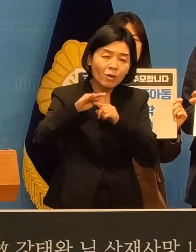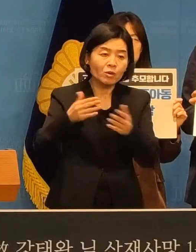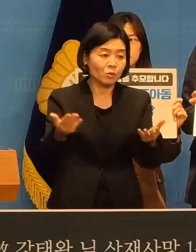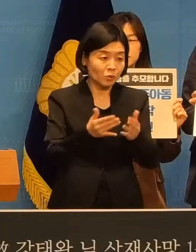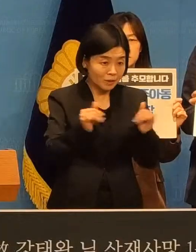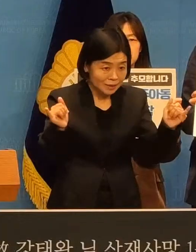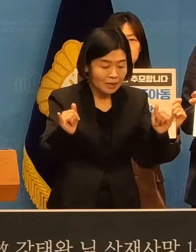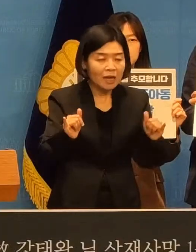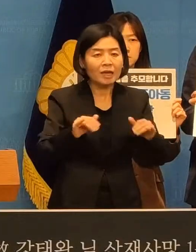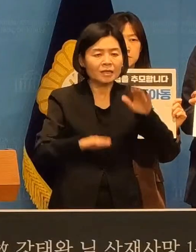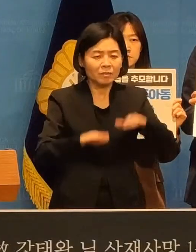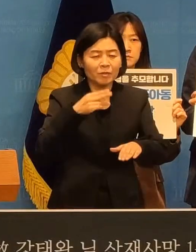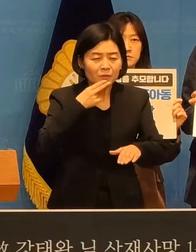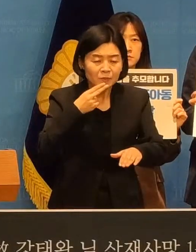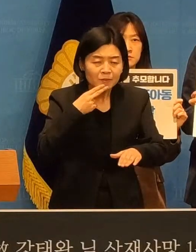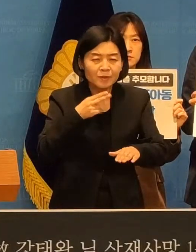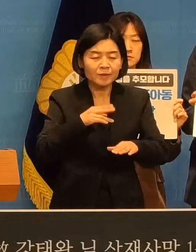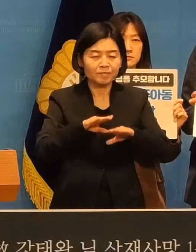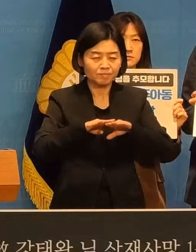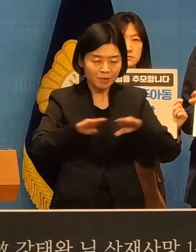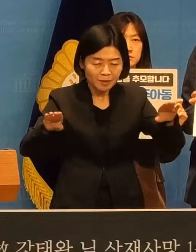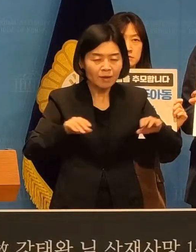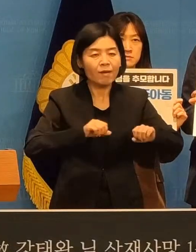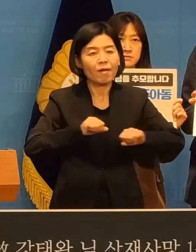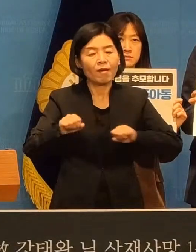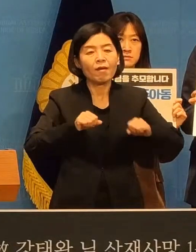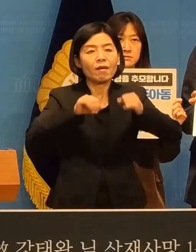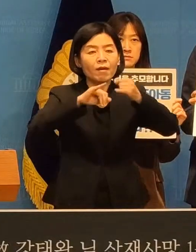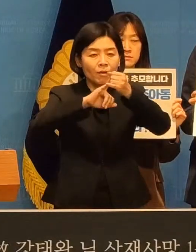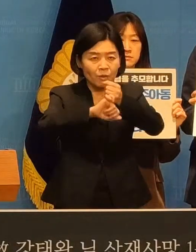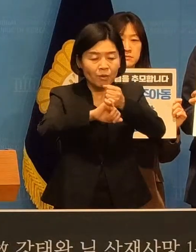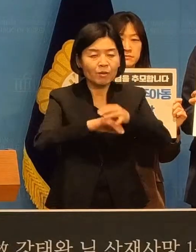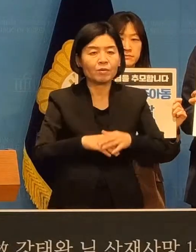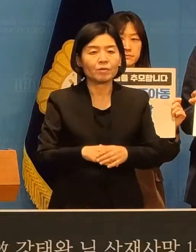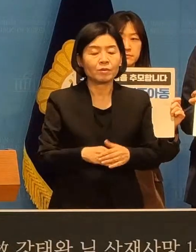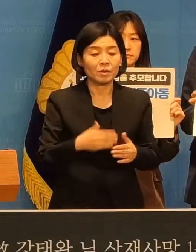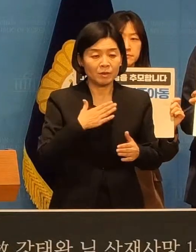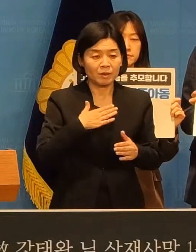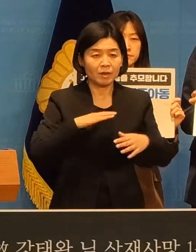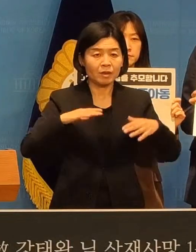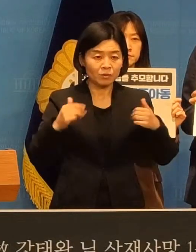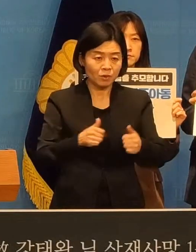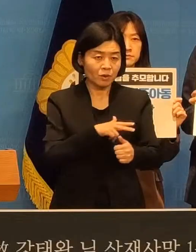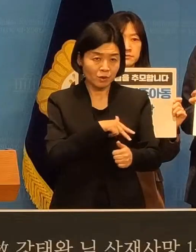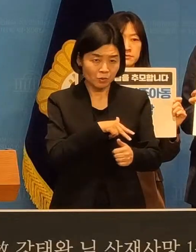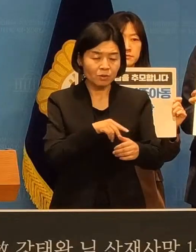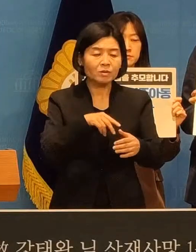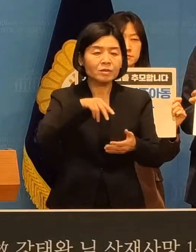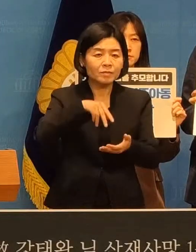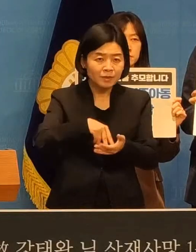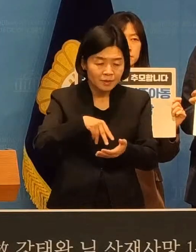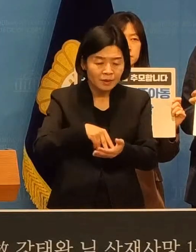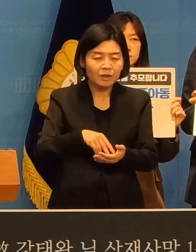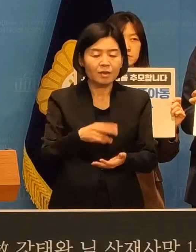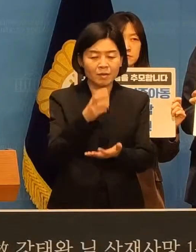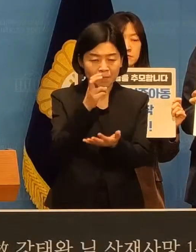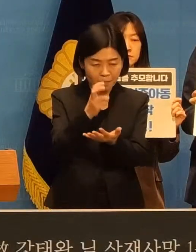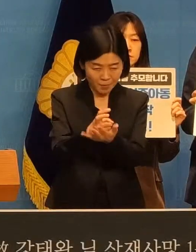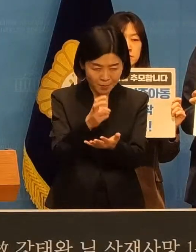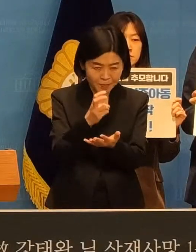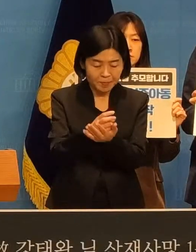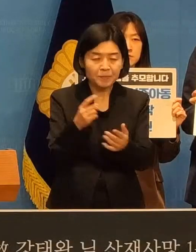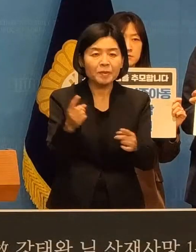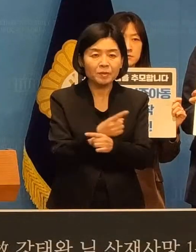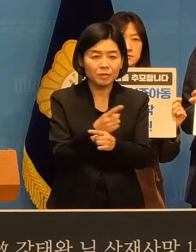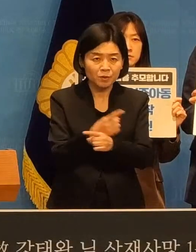때까지 행동하고 또 행동할 것입니다. 저도 국회의원으로서 관련한 법 제도 개선을 위해